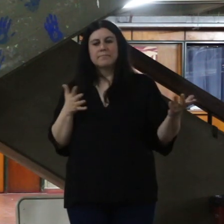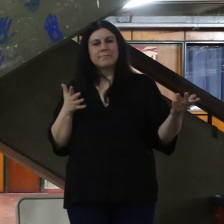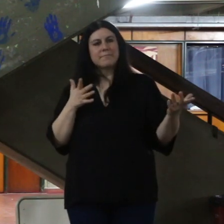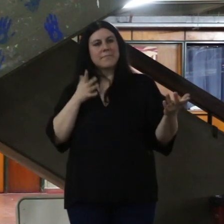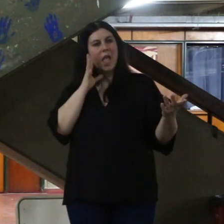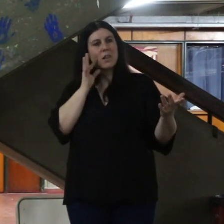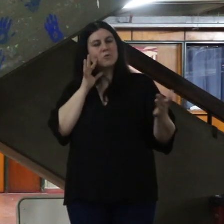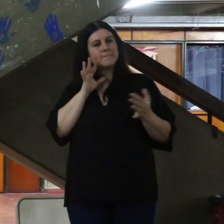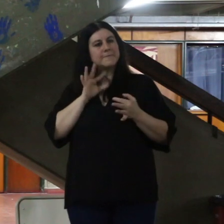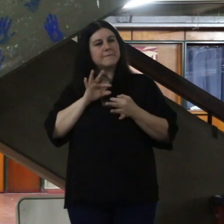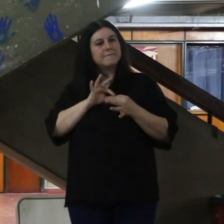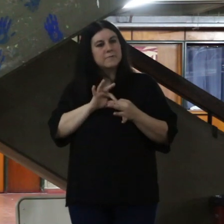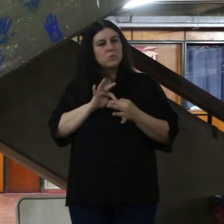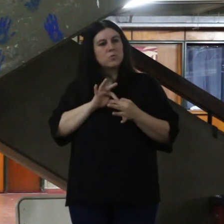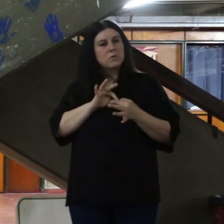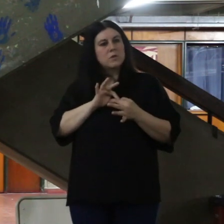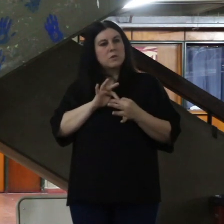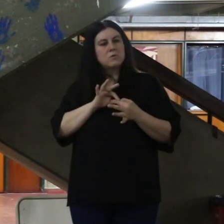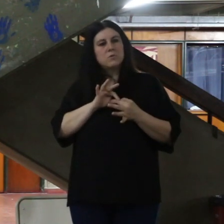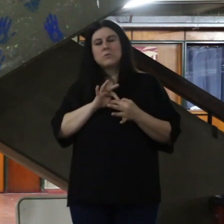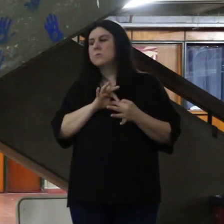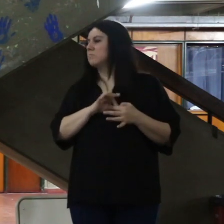tiene que ver